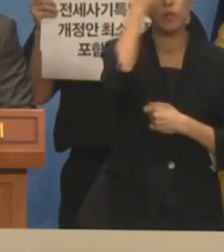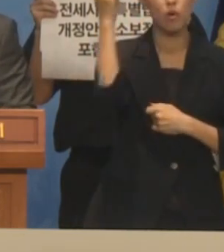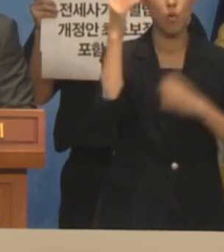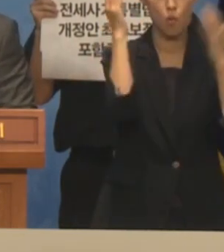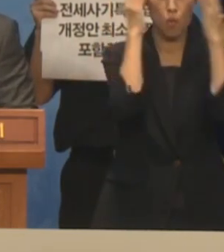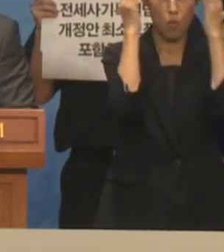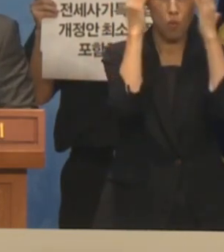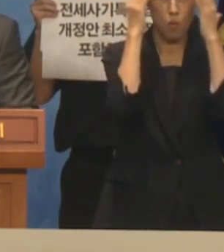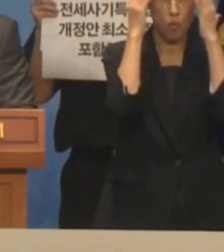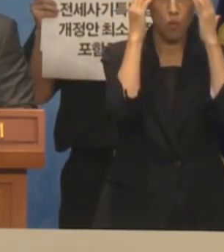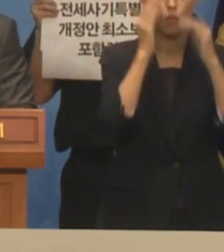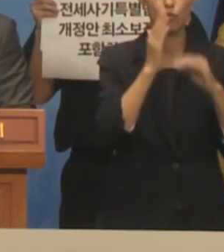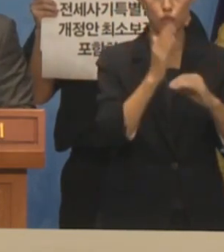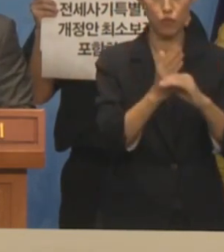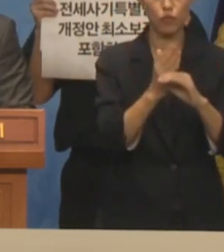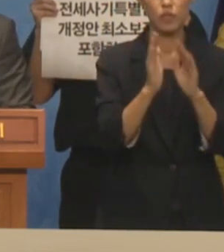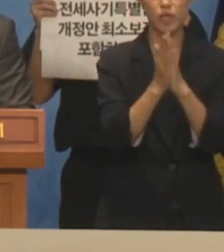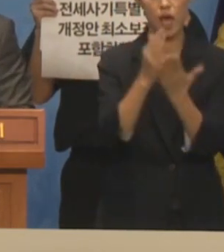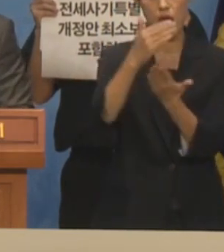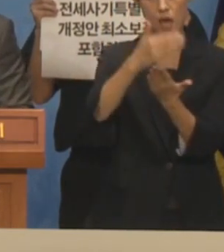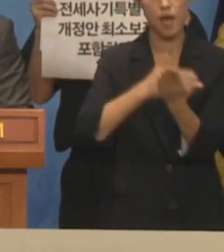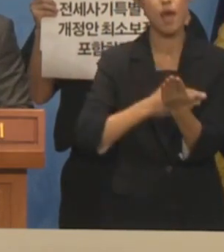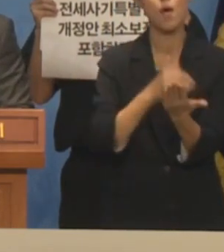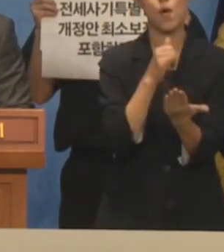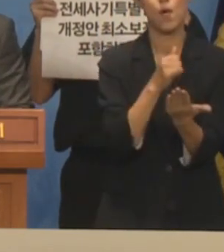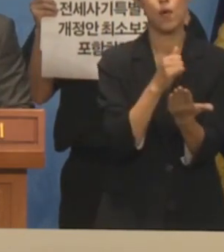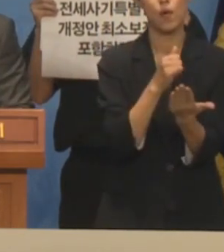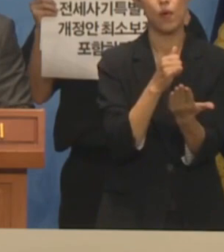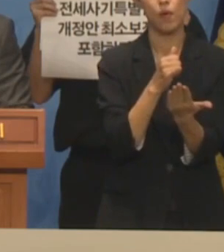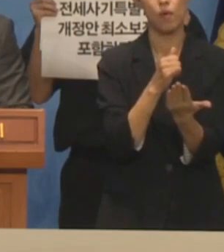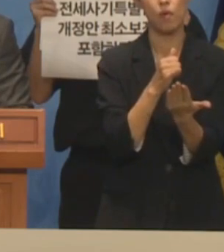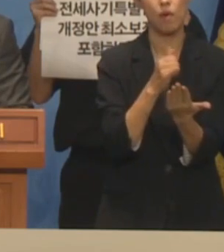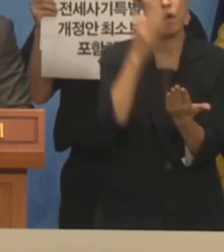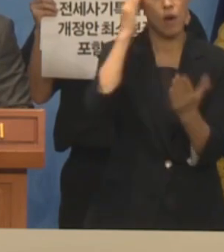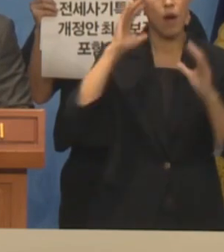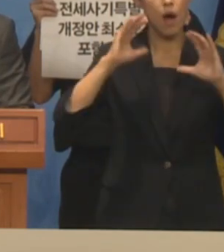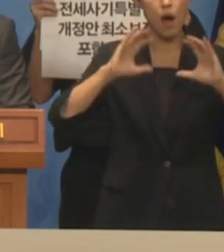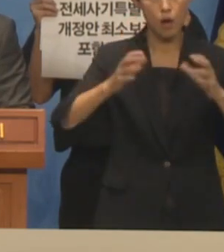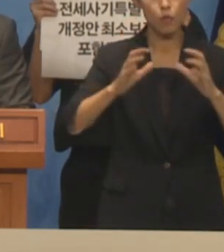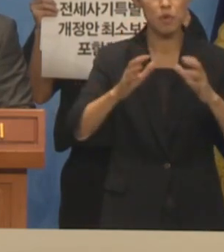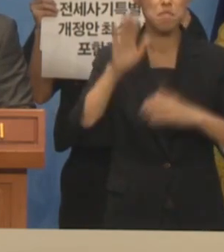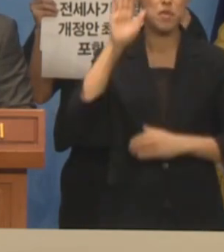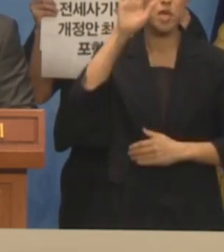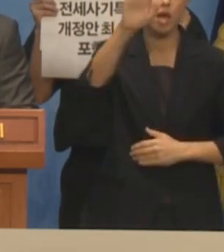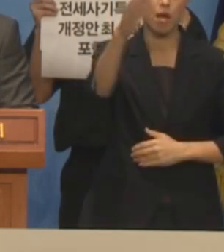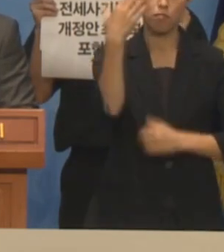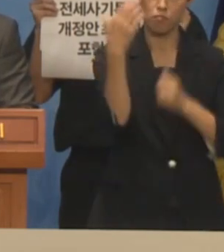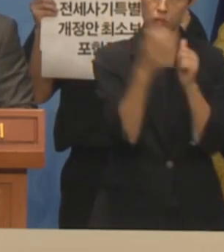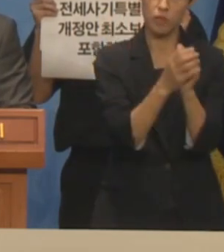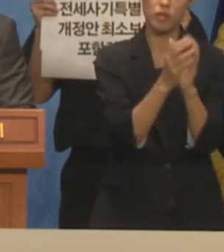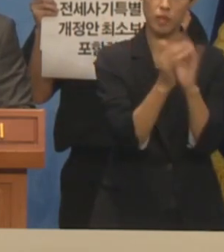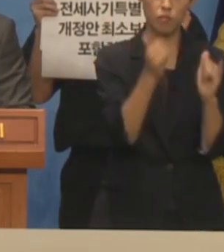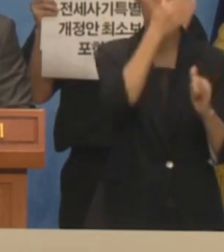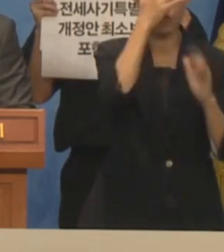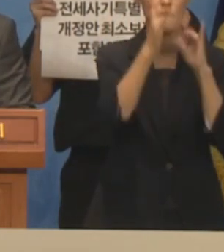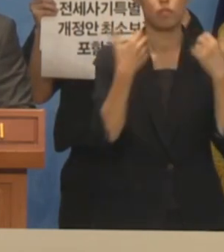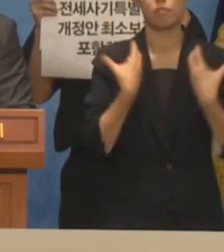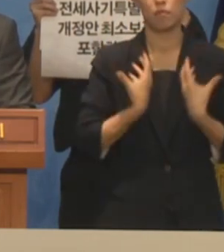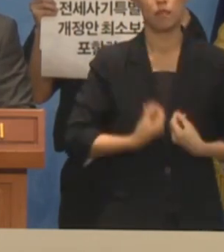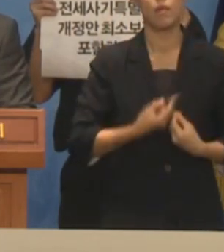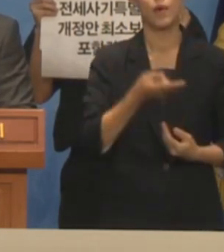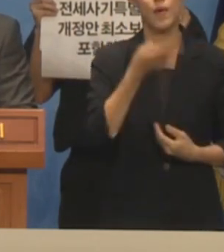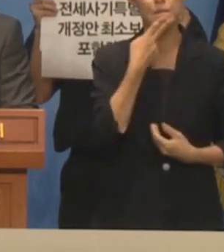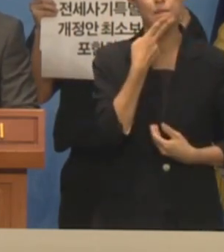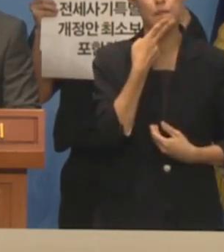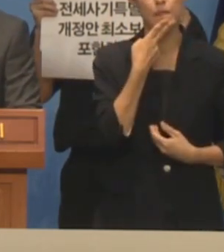좌절을 겪고 있는지에 대해서 잘 알 수 있습니다. 이 나라의 미래를 짊어지고 갈 청년 세입자들이 좌절하지 않고 낙담하지